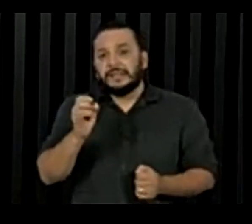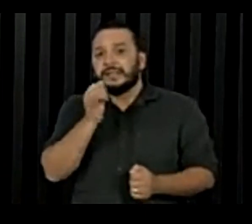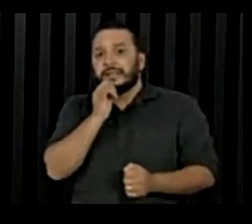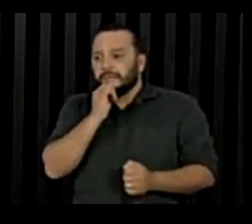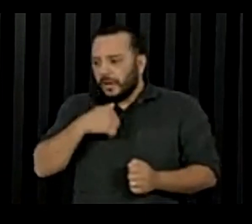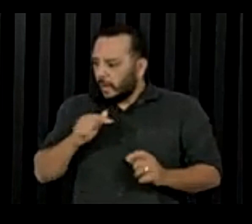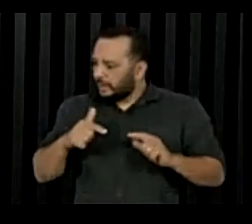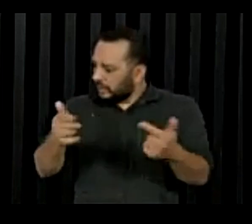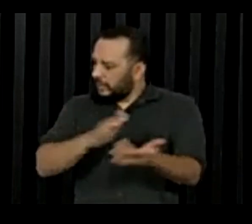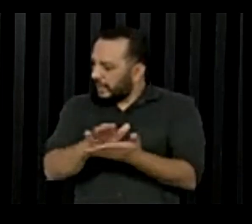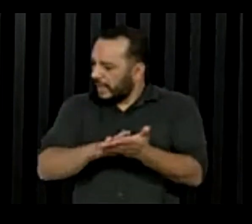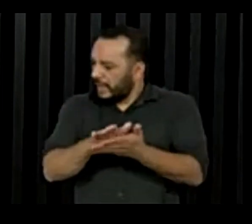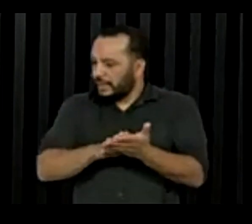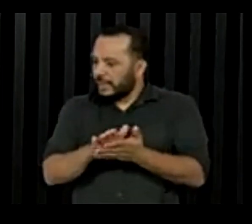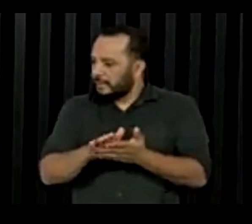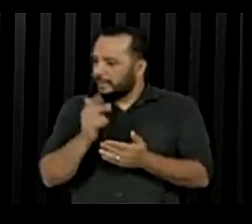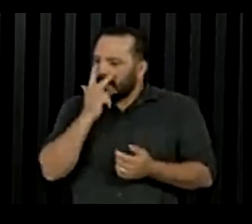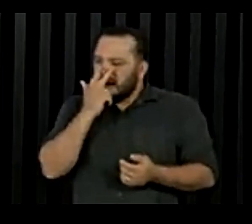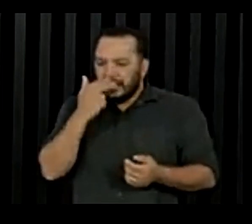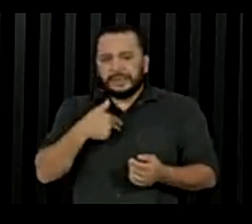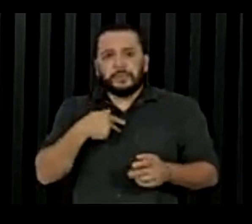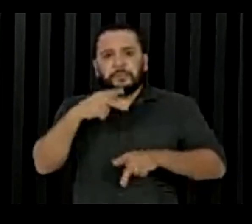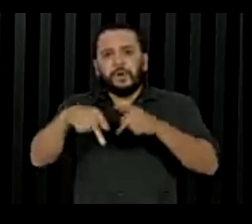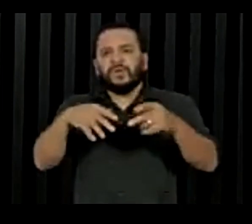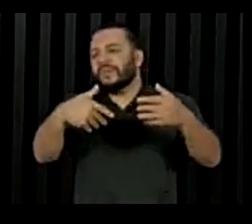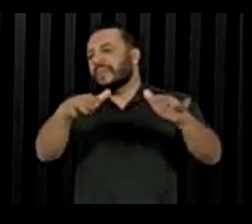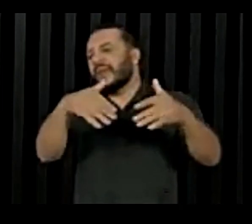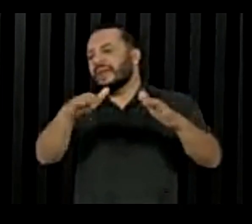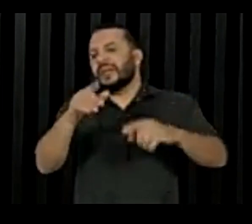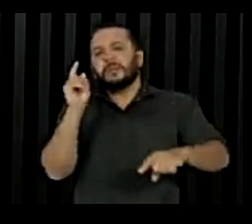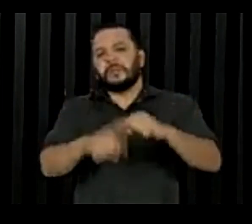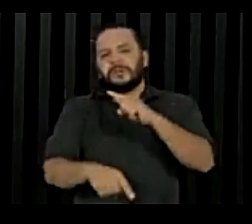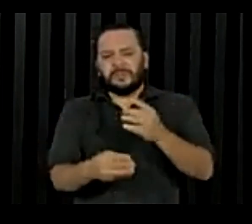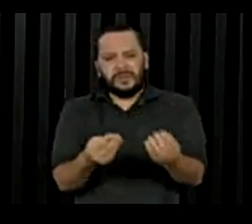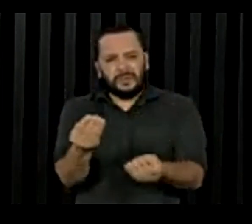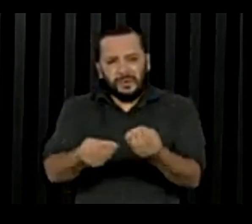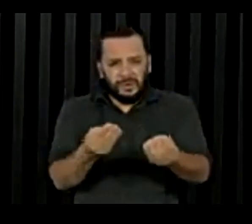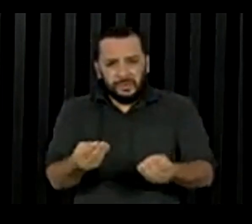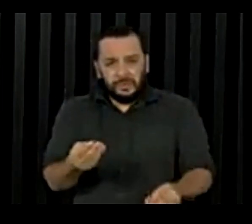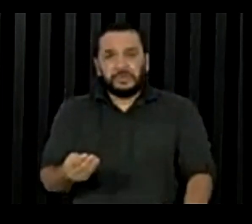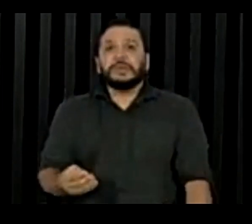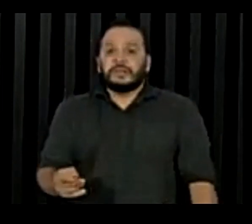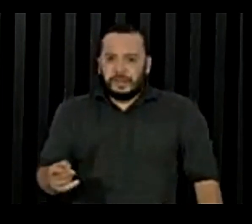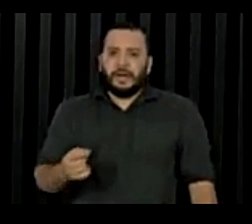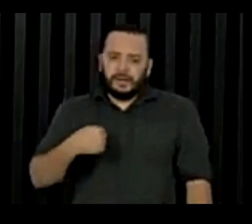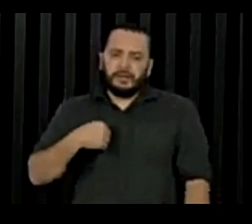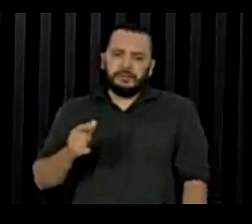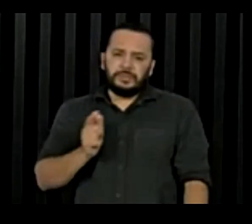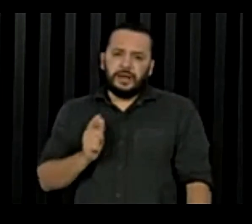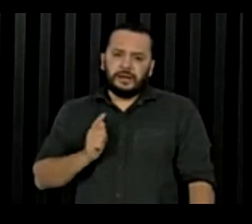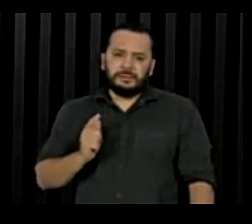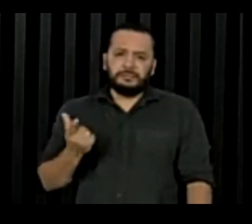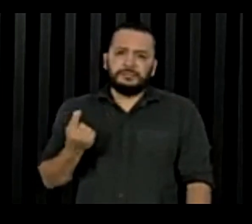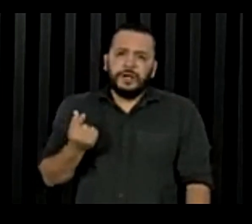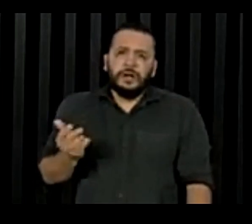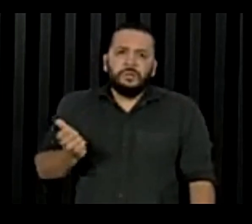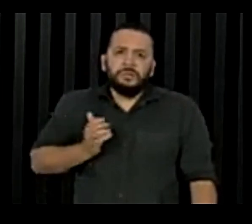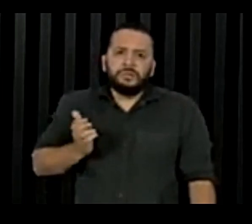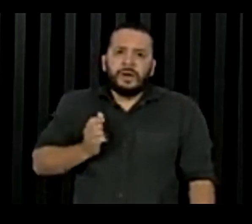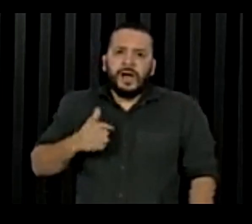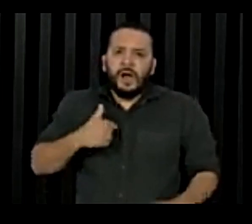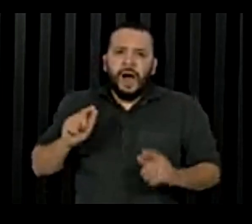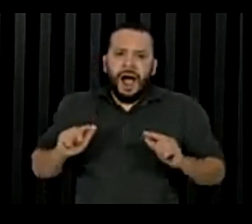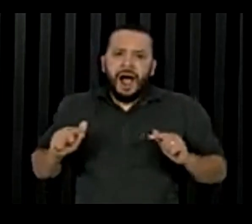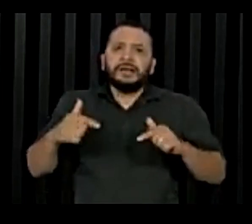isso. E muitas das vezes cabe àqueles que têm poder aquisitivo agir, fazer